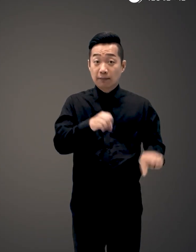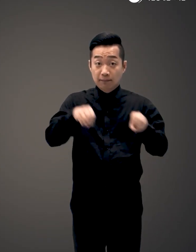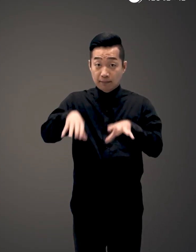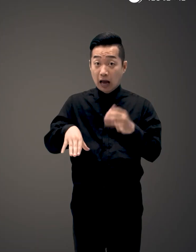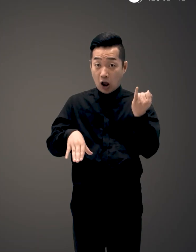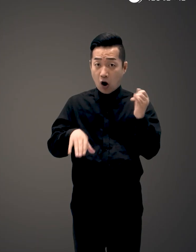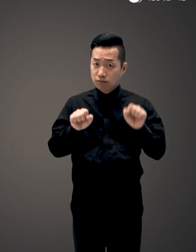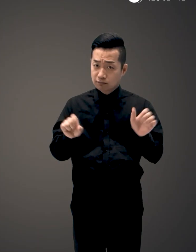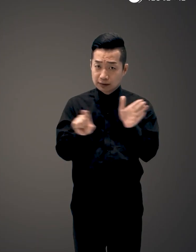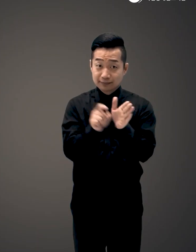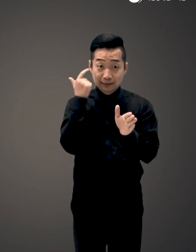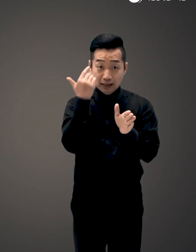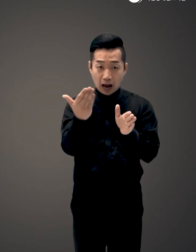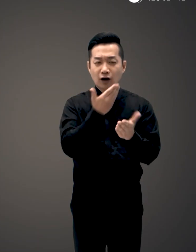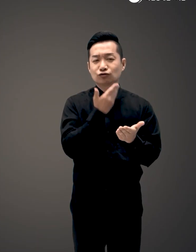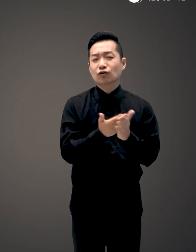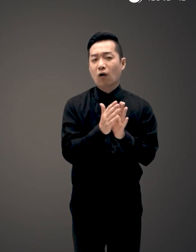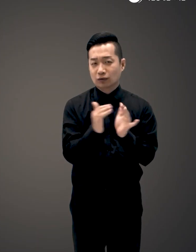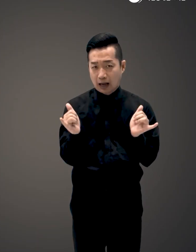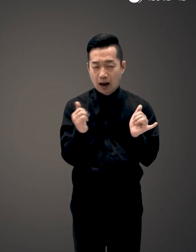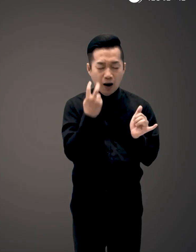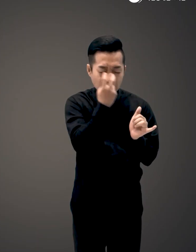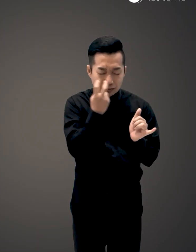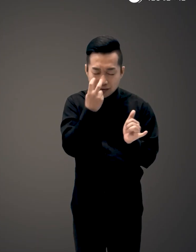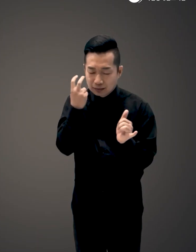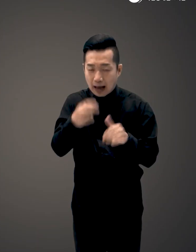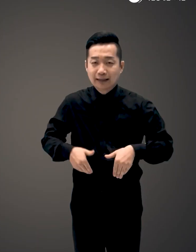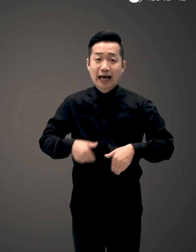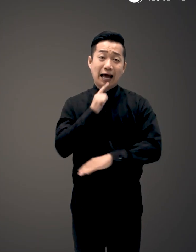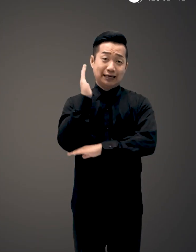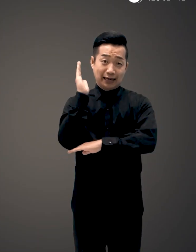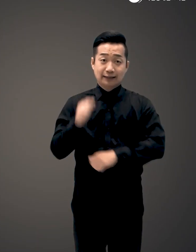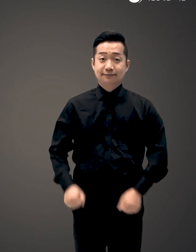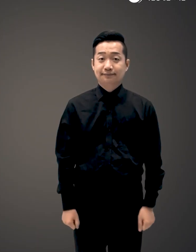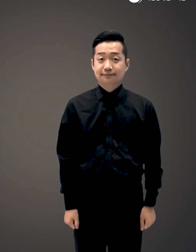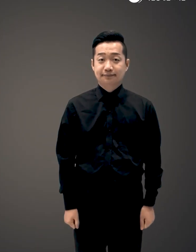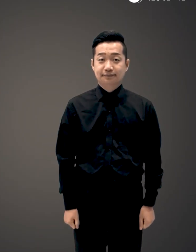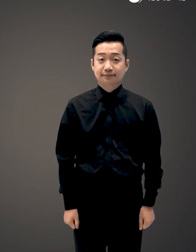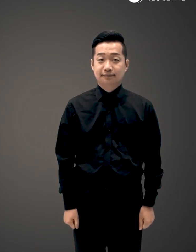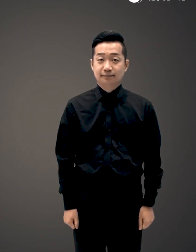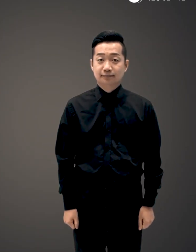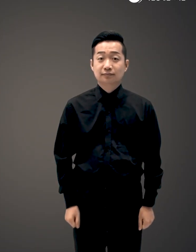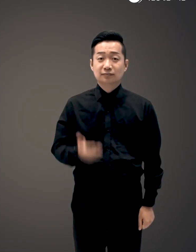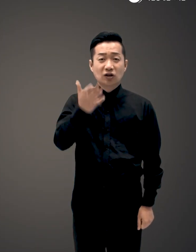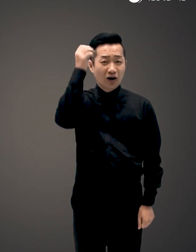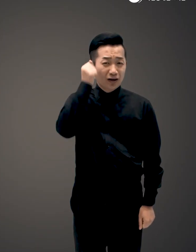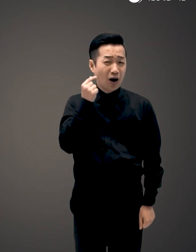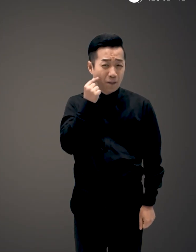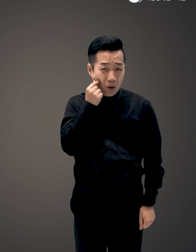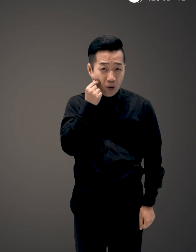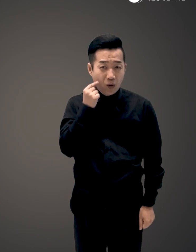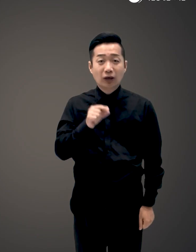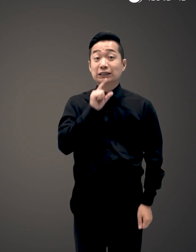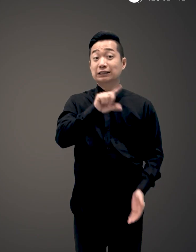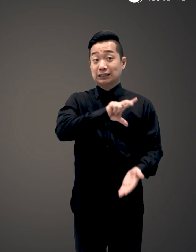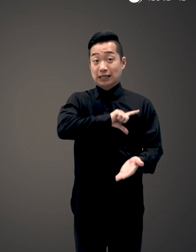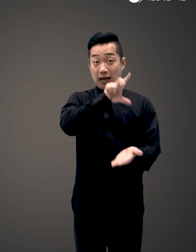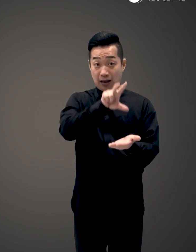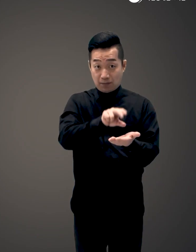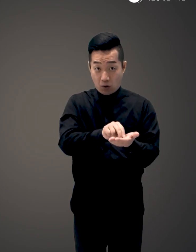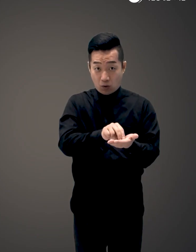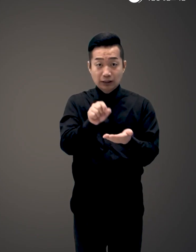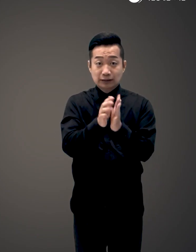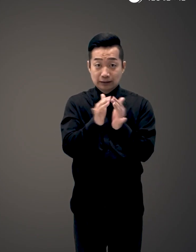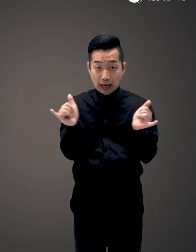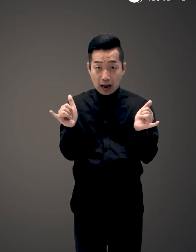당신은 마녀의 존재를 믿나요? 소중한 이들을 돌아보게 만드는 따뜻한 이야기. 너는 기억 못하겠지만 작가의